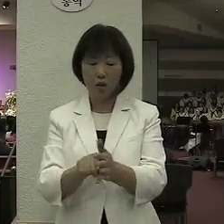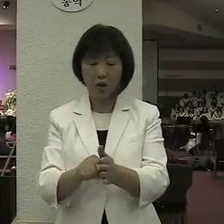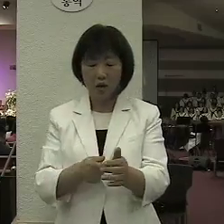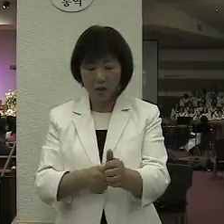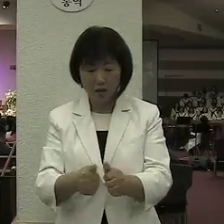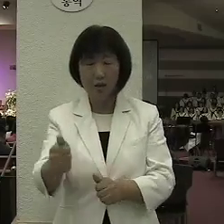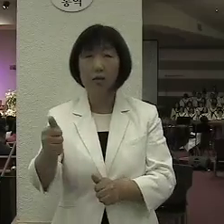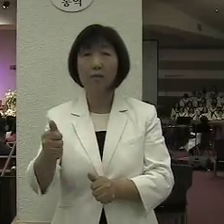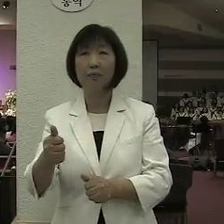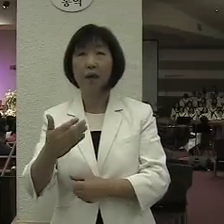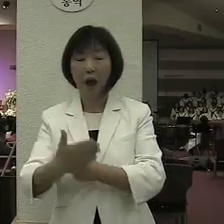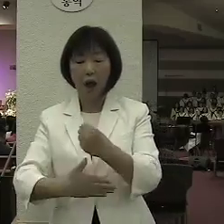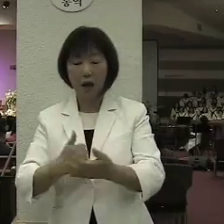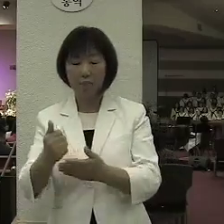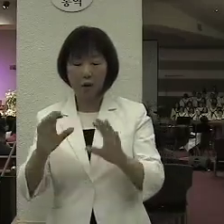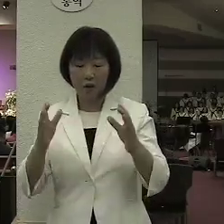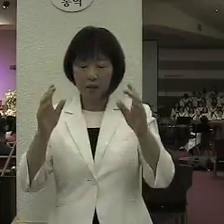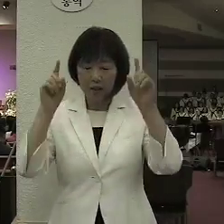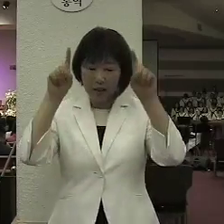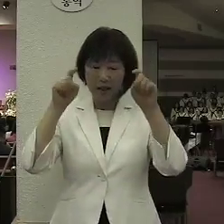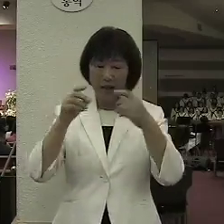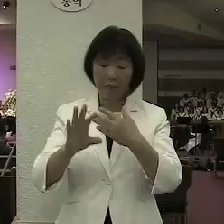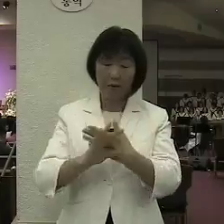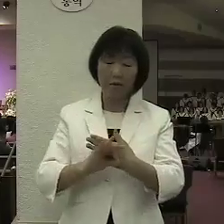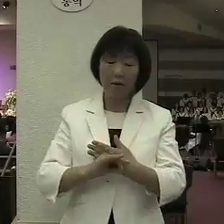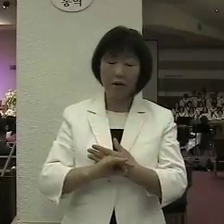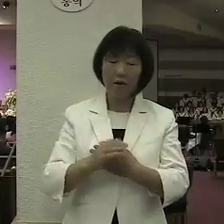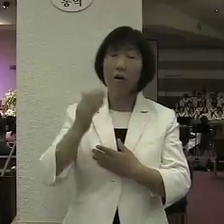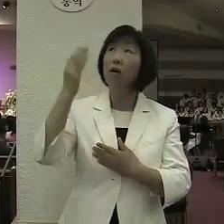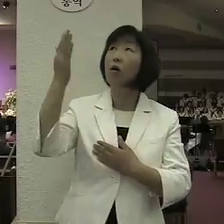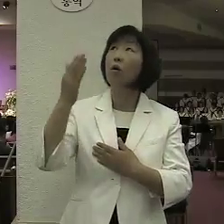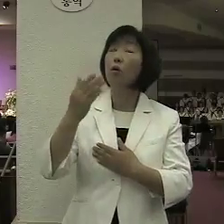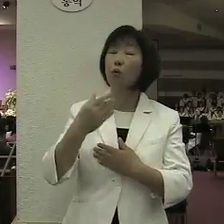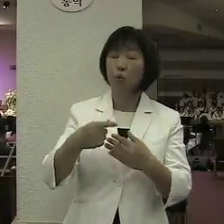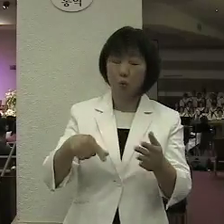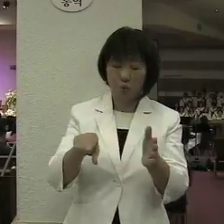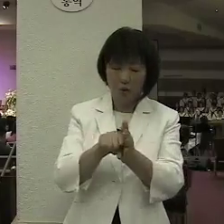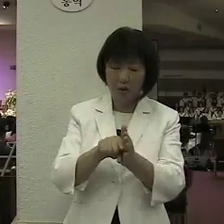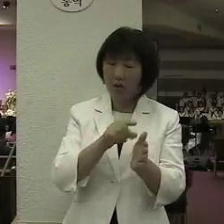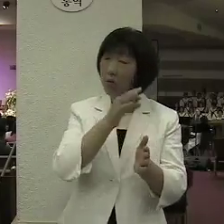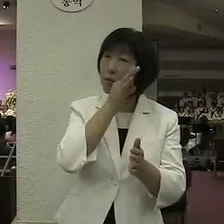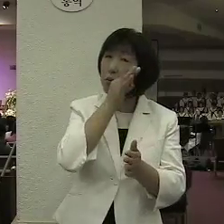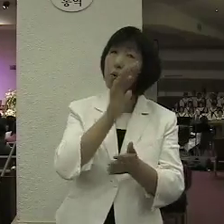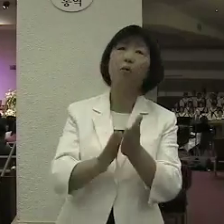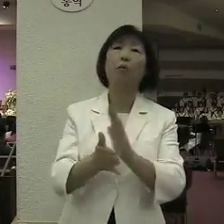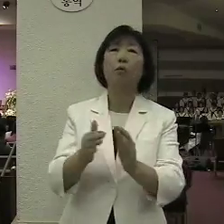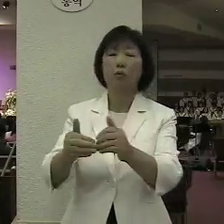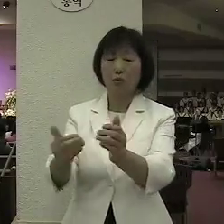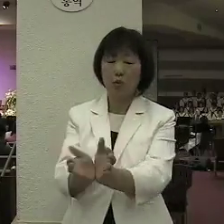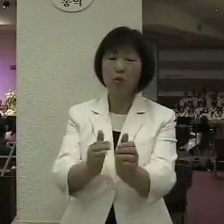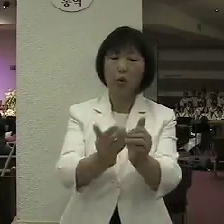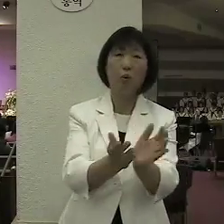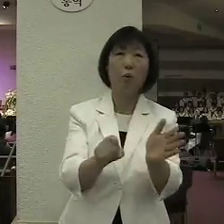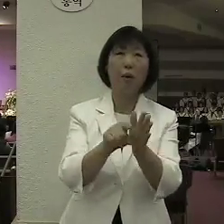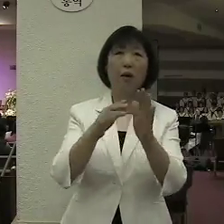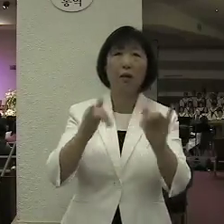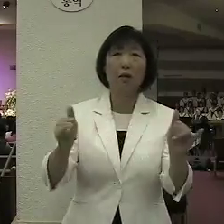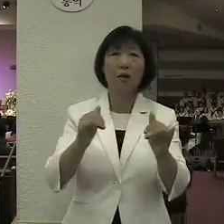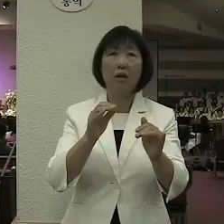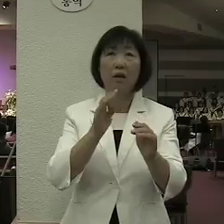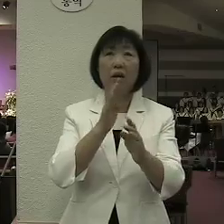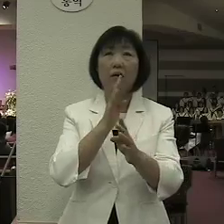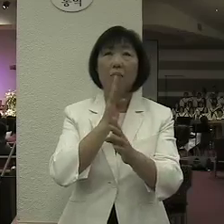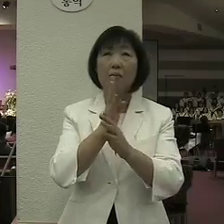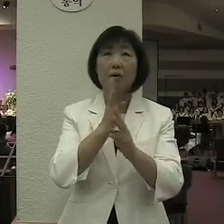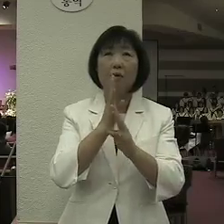졌습니다. 졌는데도 그렇게 외치고 있다면 여러분, 죽음, 사망, 권세에서